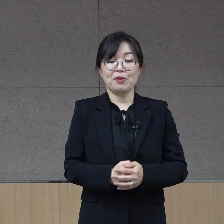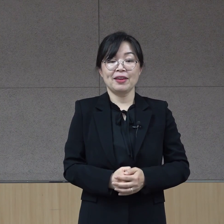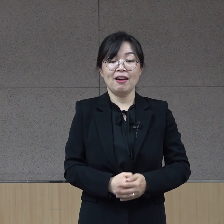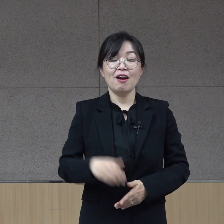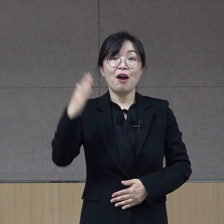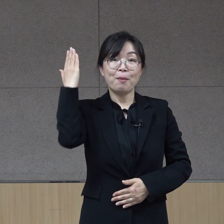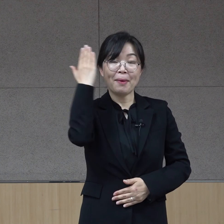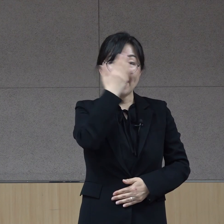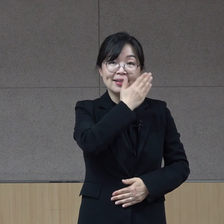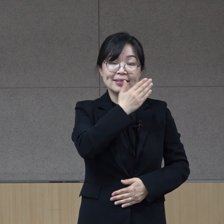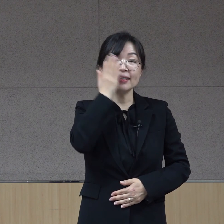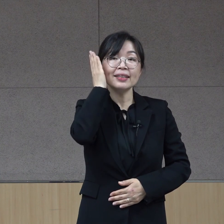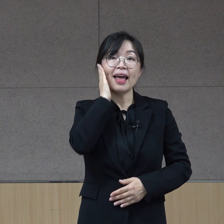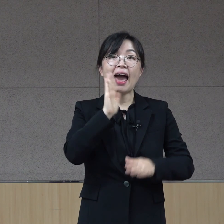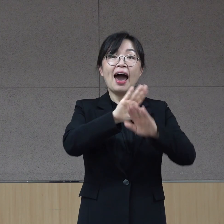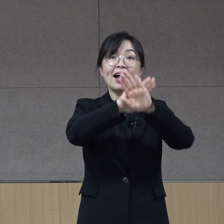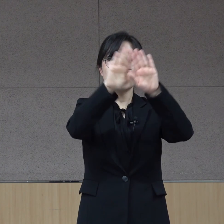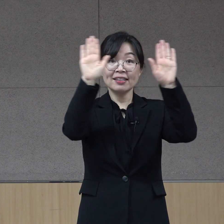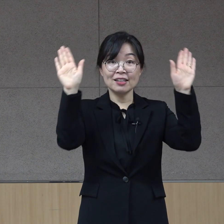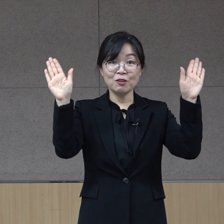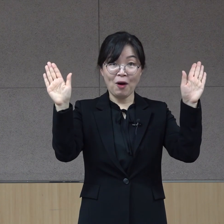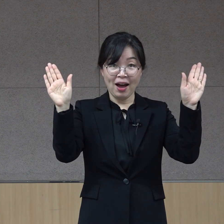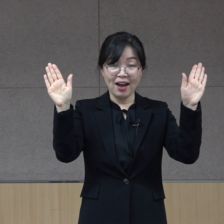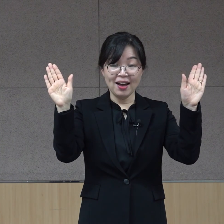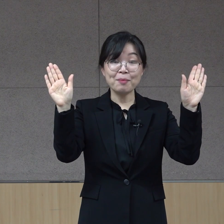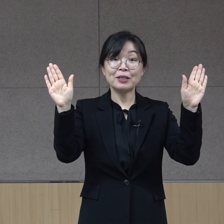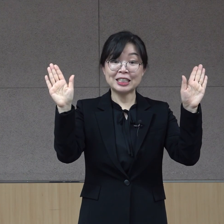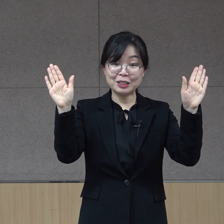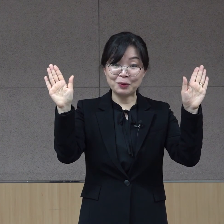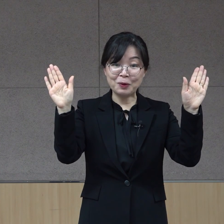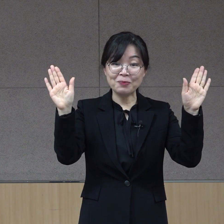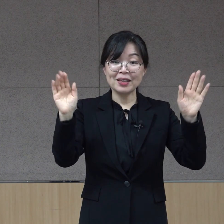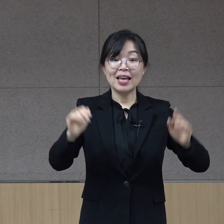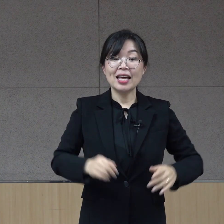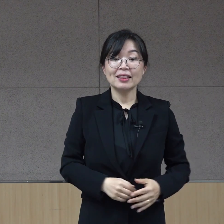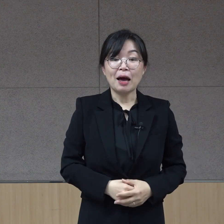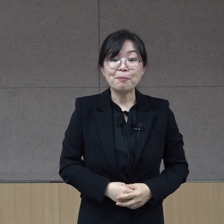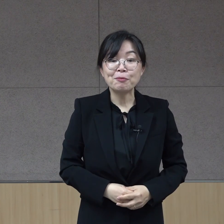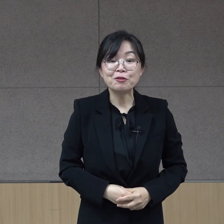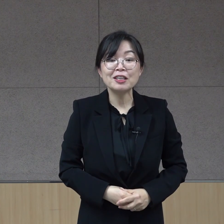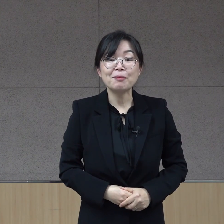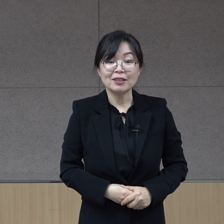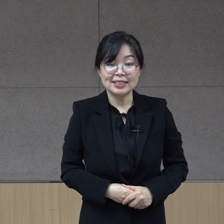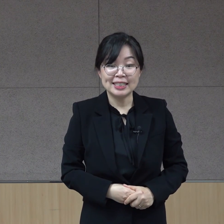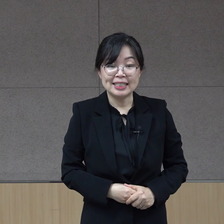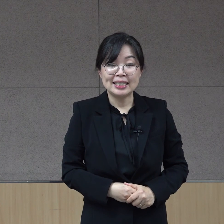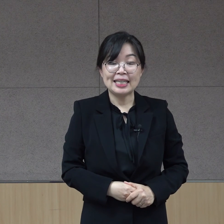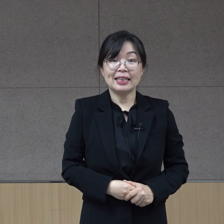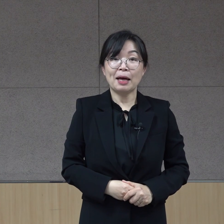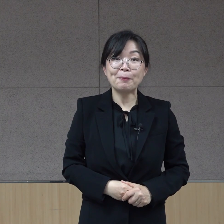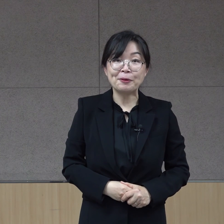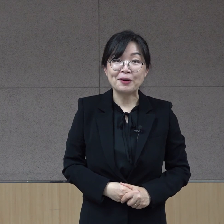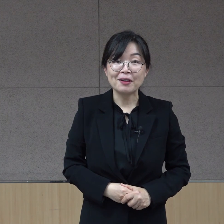볼게요. 맑은 하늘과 한번 쉬고 단풍이 멋진. 자, 단풍 어떻게